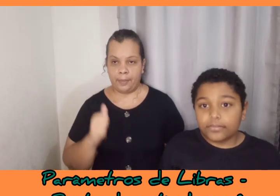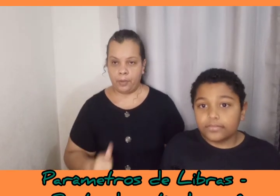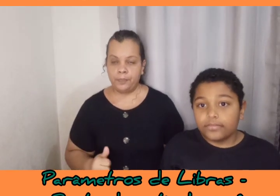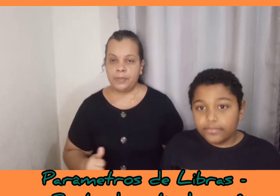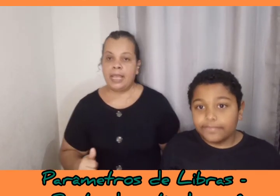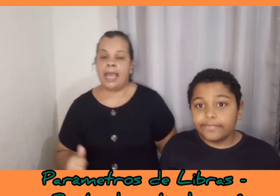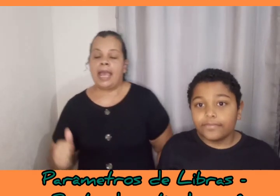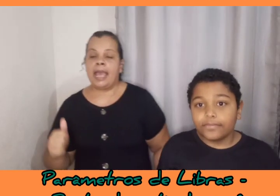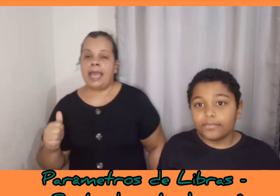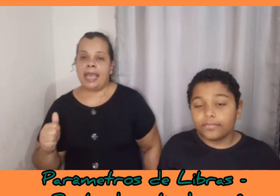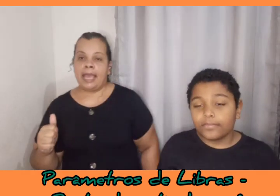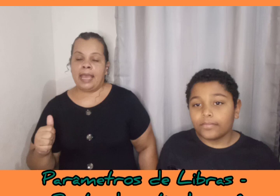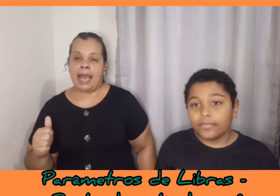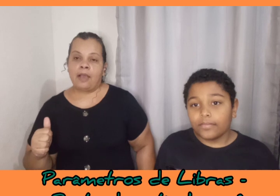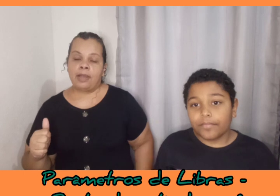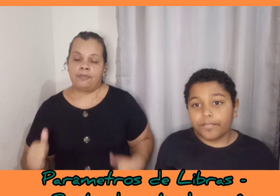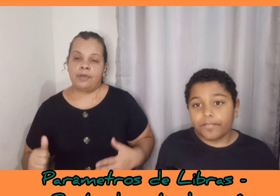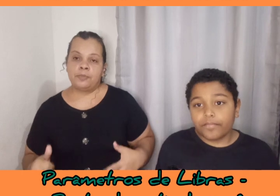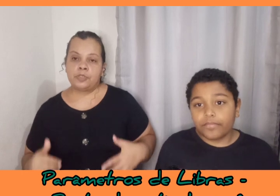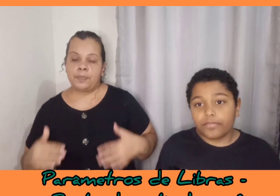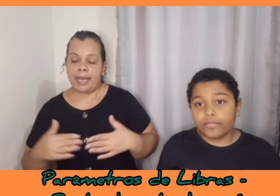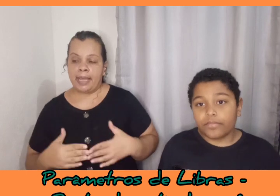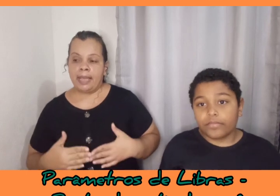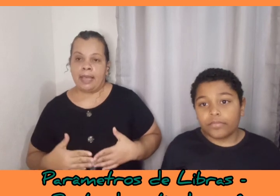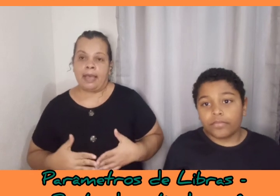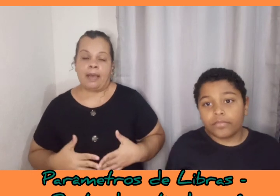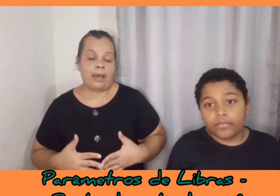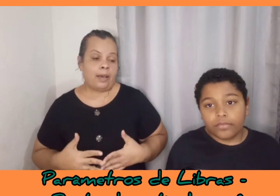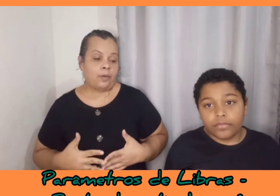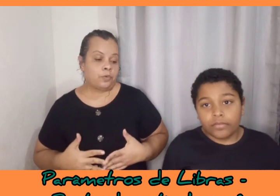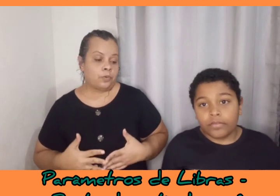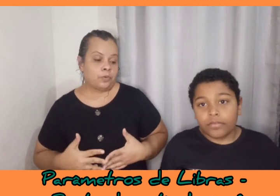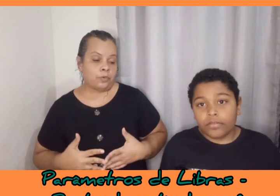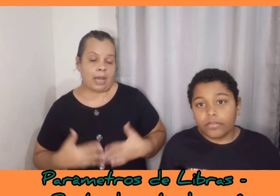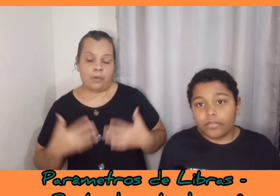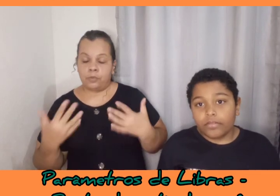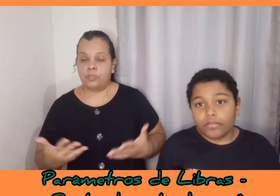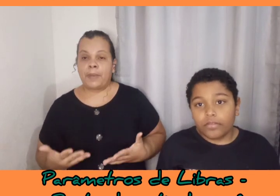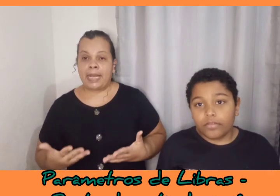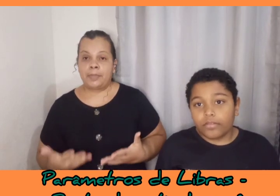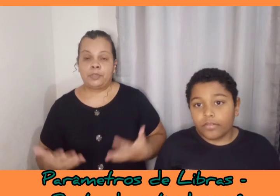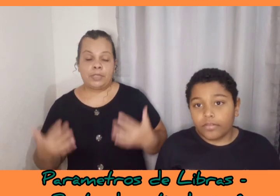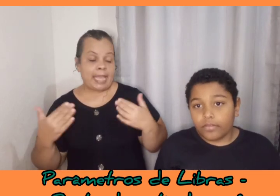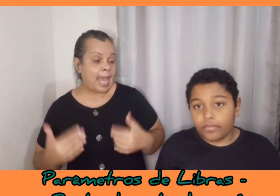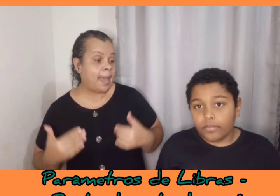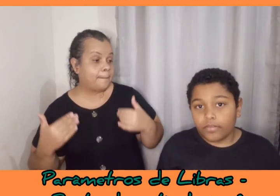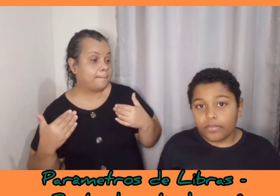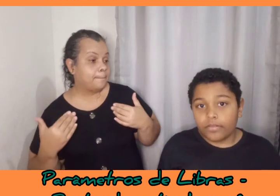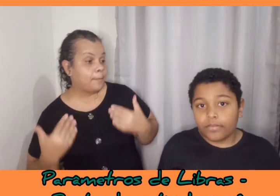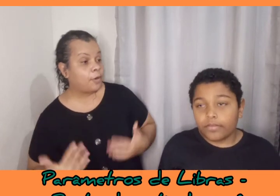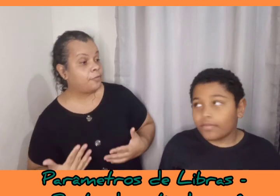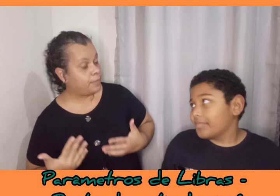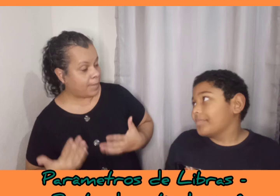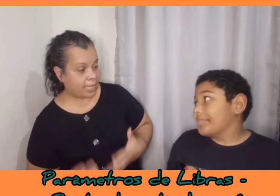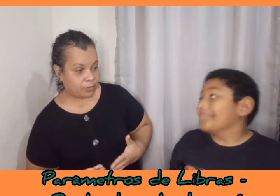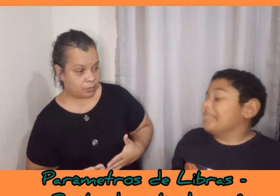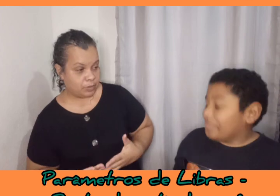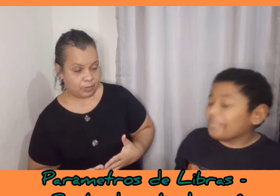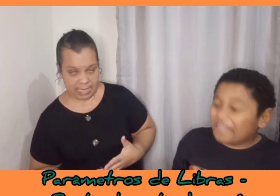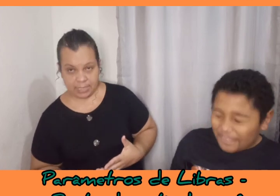bom? Agora vamos para o outro parâmetro, que é movimento, não é isso,